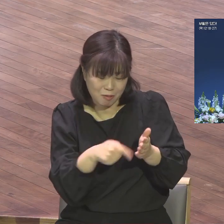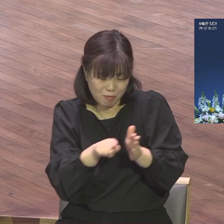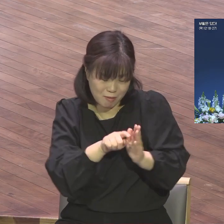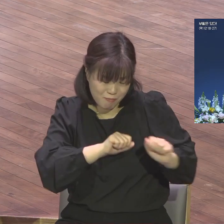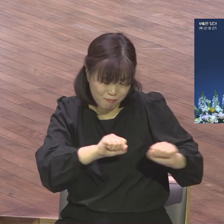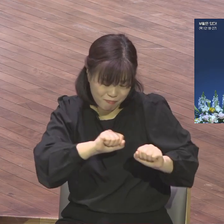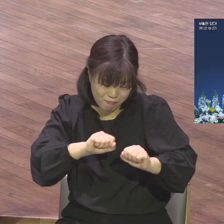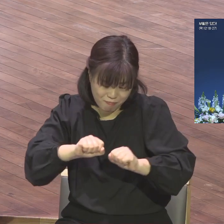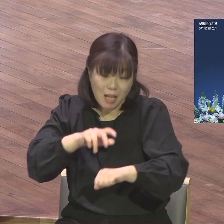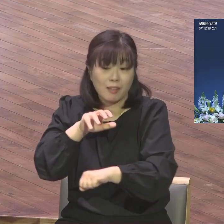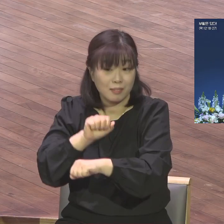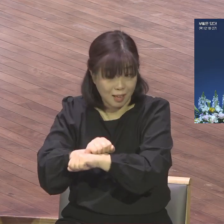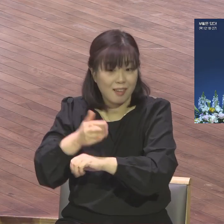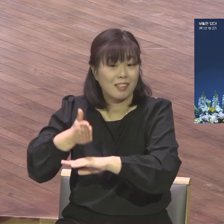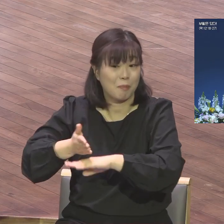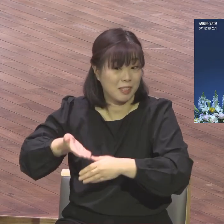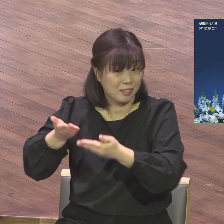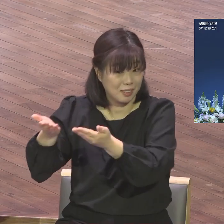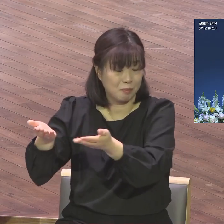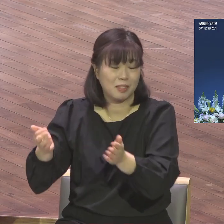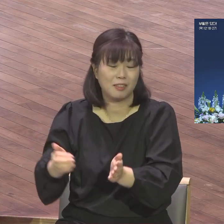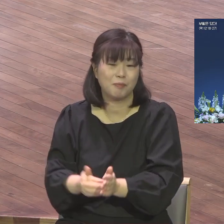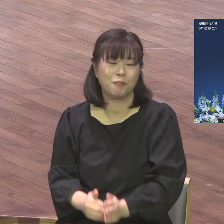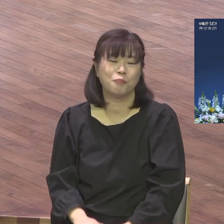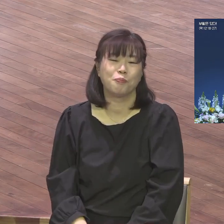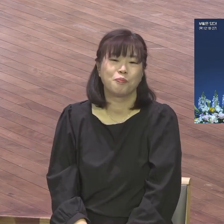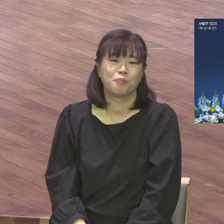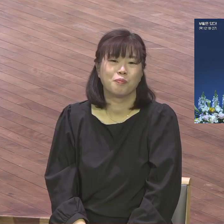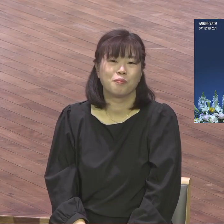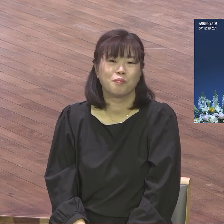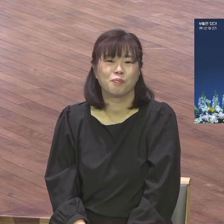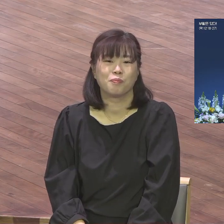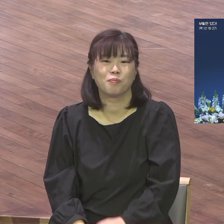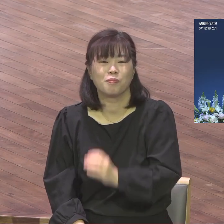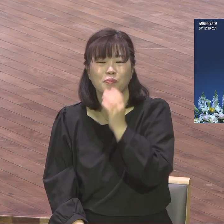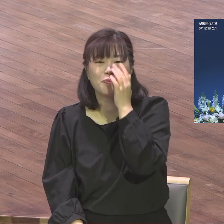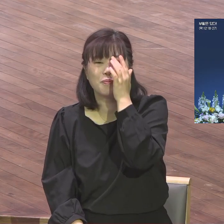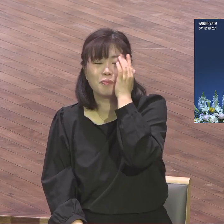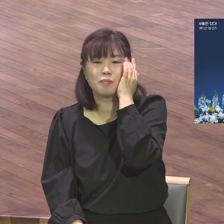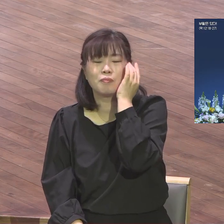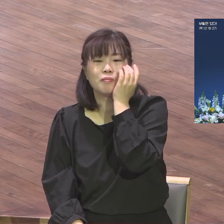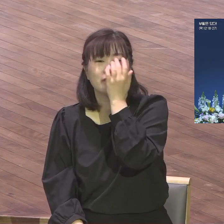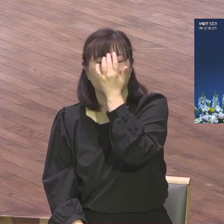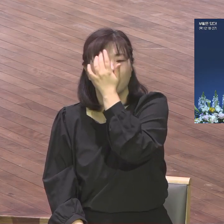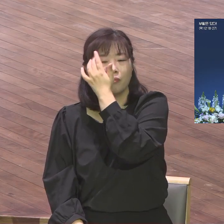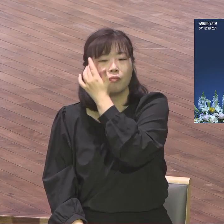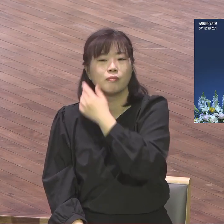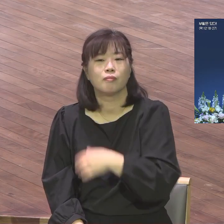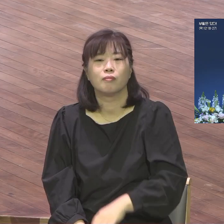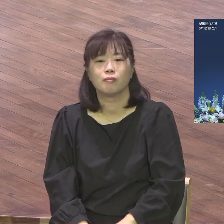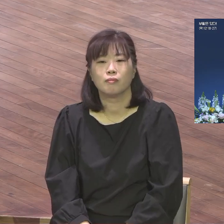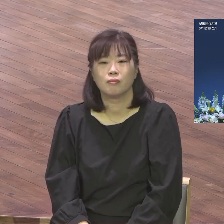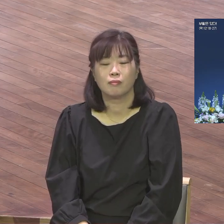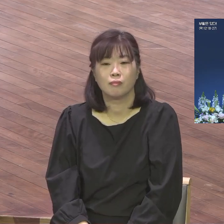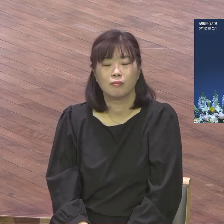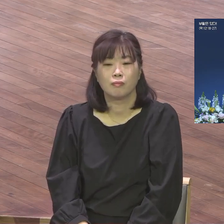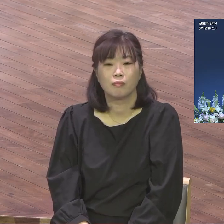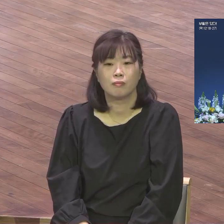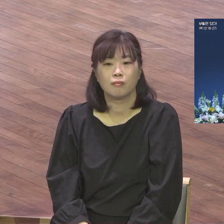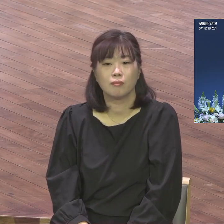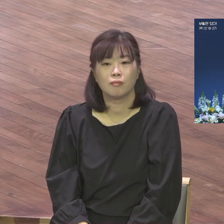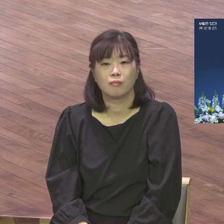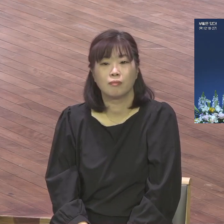시그널을 그렇게 볼 수가 있었습니다. 전 세계 1위와 2위의 이슬람 국가인